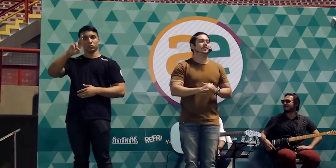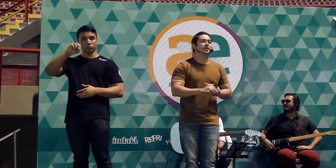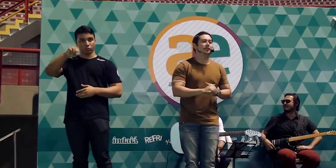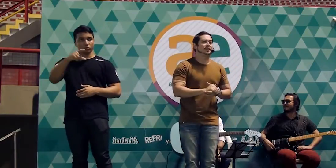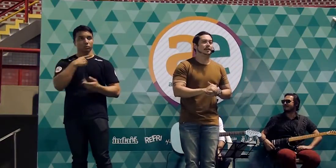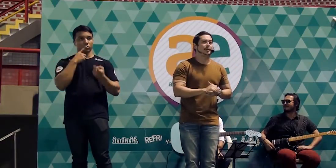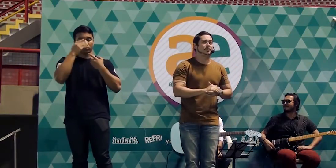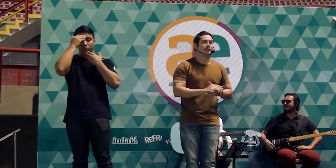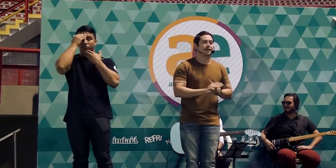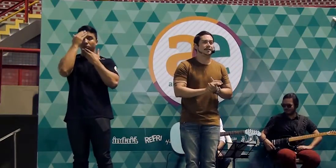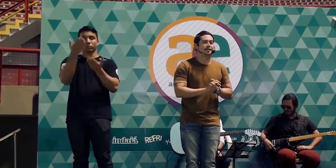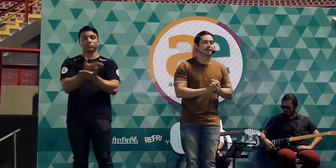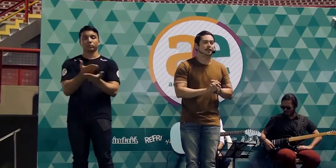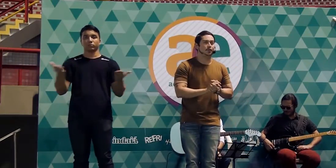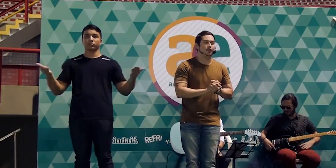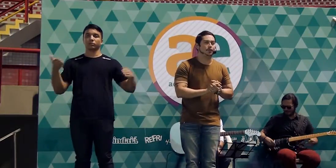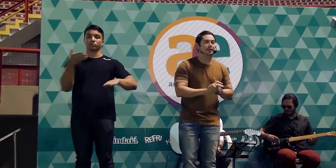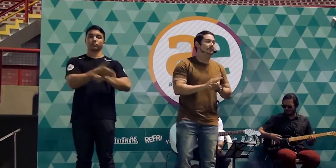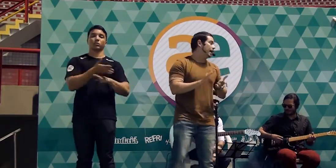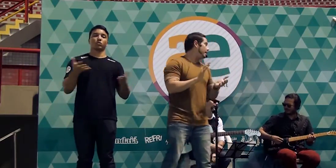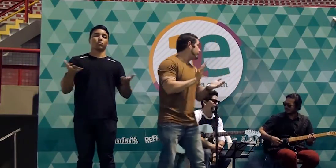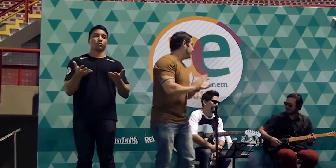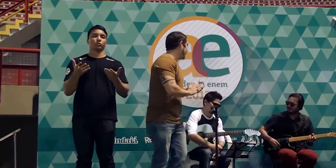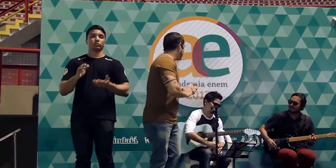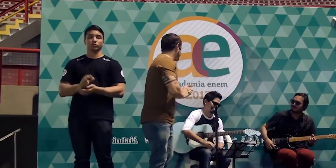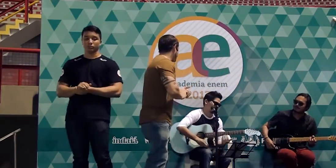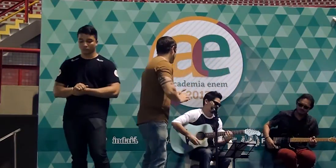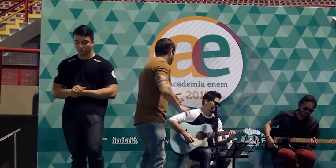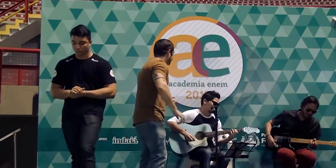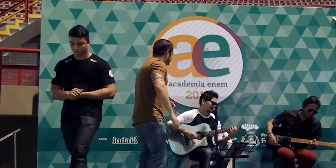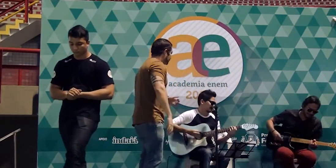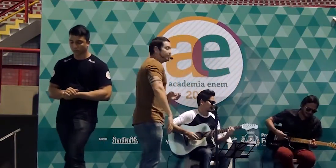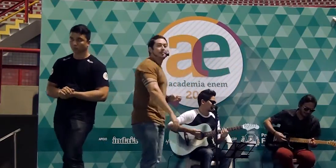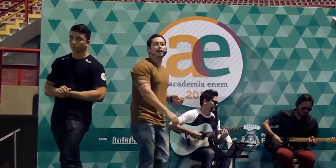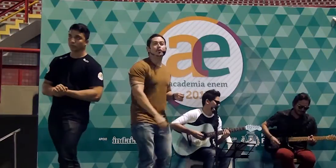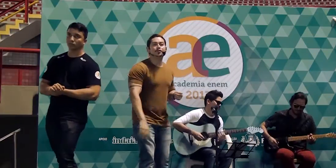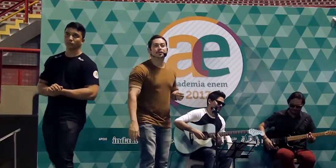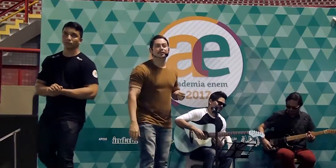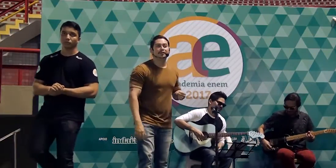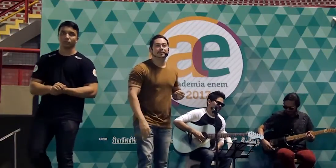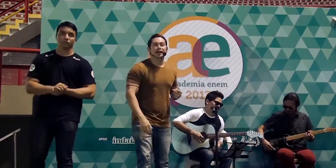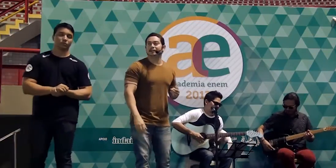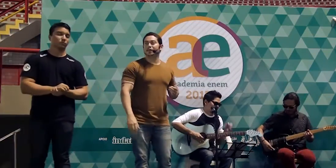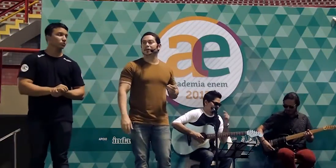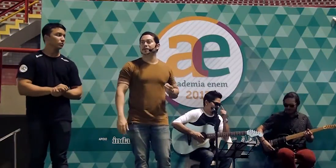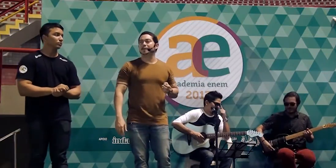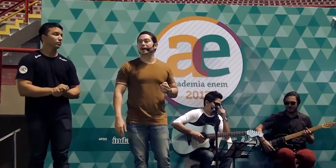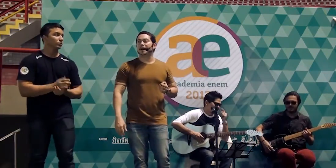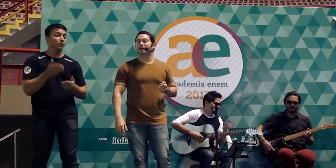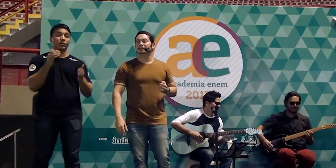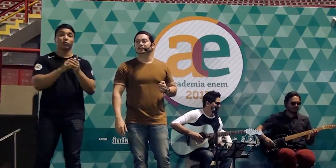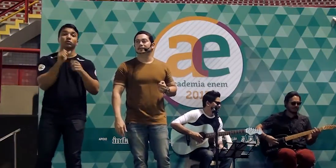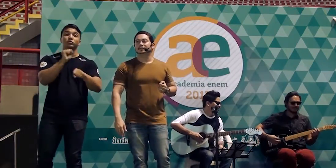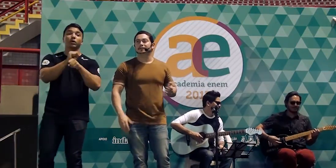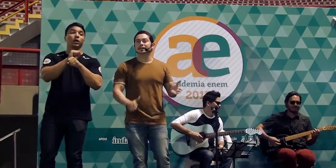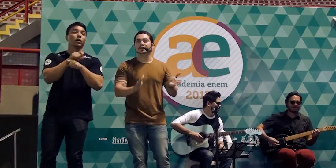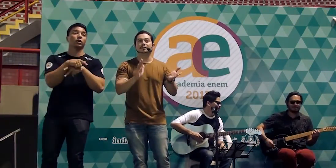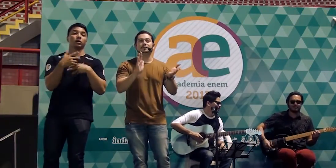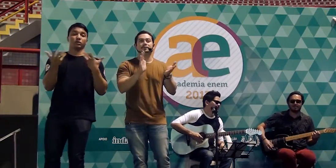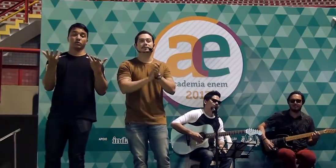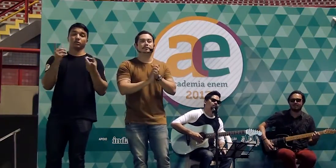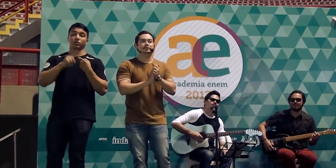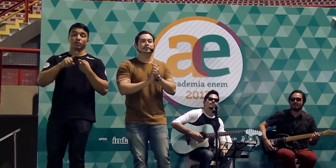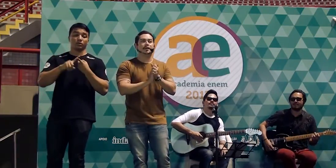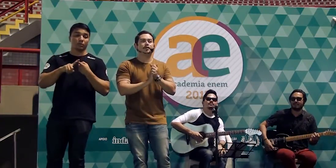ao espaço que foi dado para a gente fazer isso aqui hoje, tá? A Rocha Jovem, Plebe Rude, Até Quando Esperar